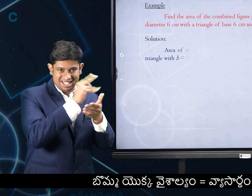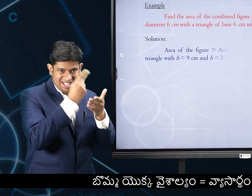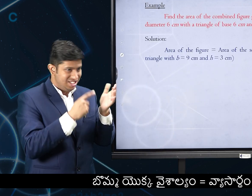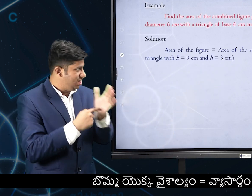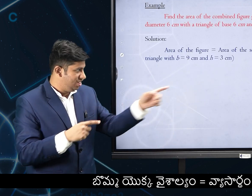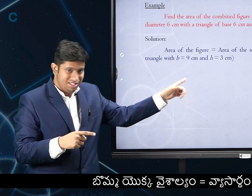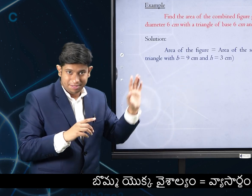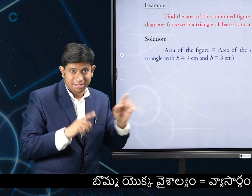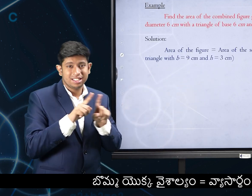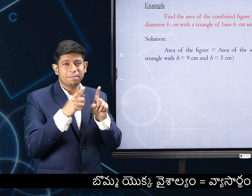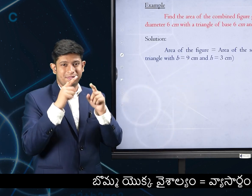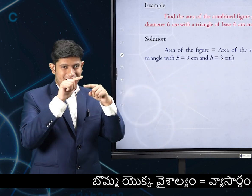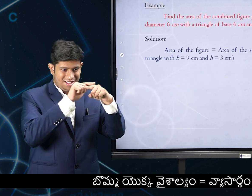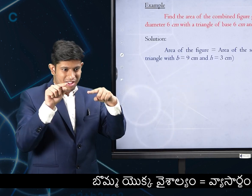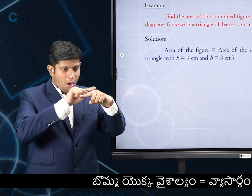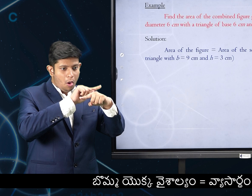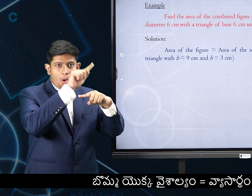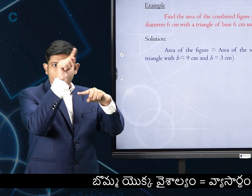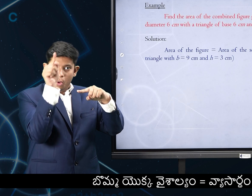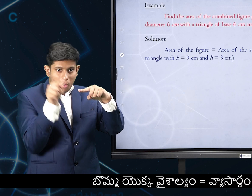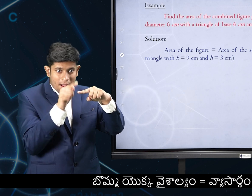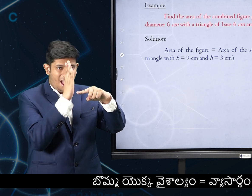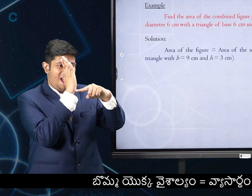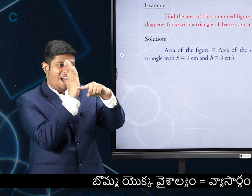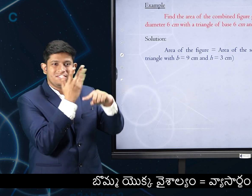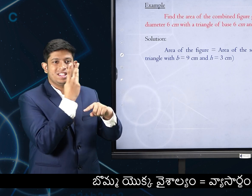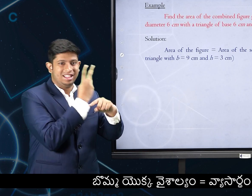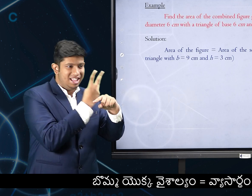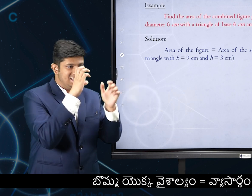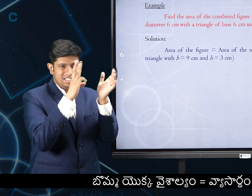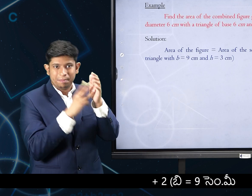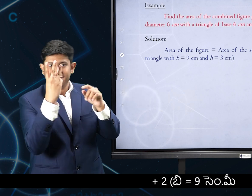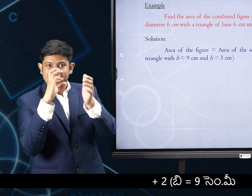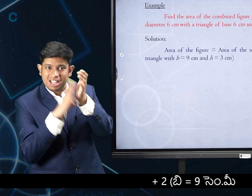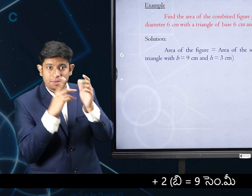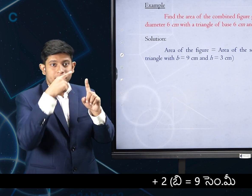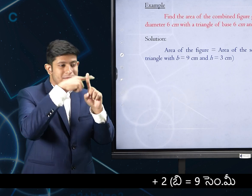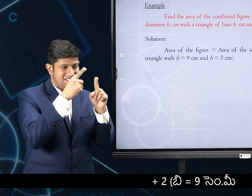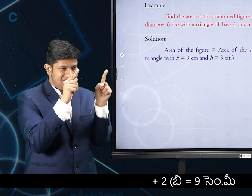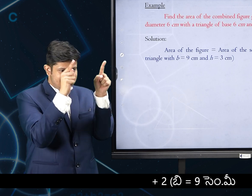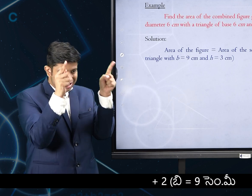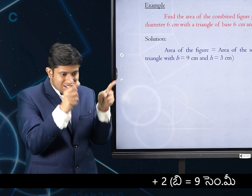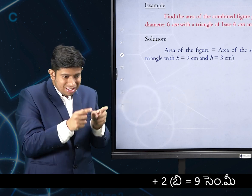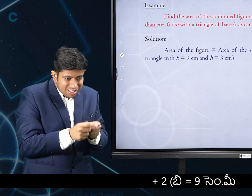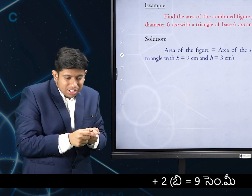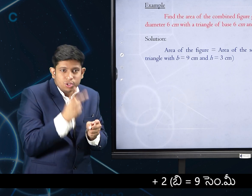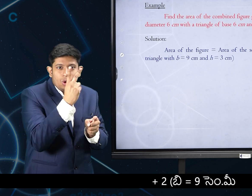బొమ్మ యొక్క వైశాల్యం వ్యాసార్థం 3 సెంటీమీటర్లు ప్లస్ 2, b